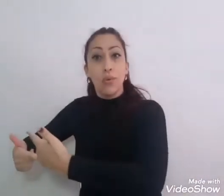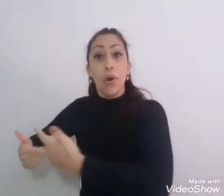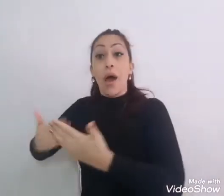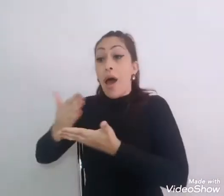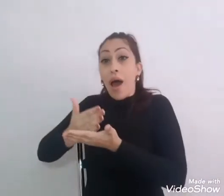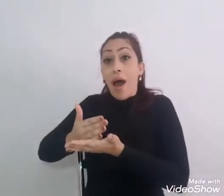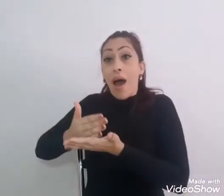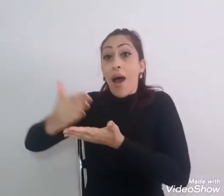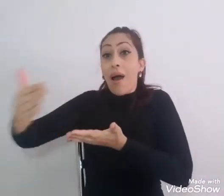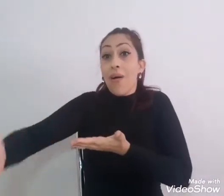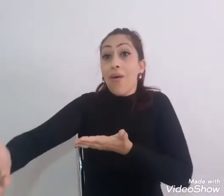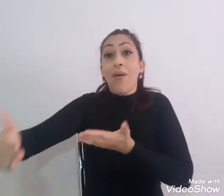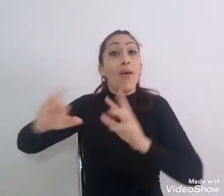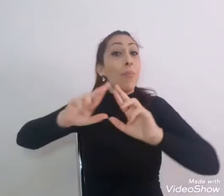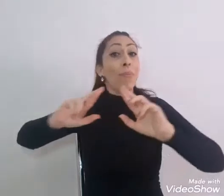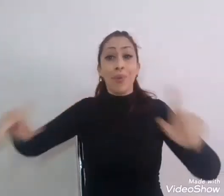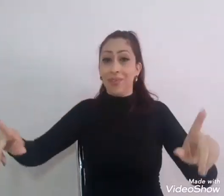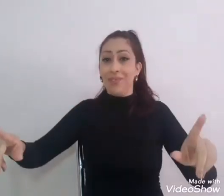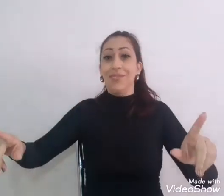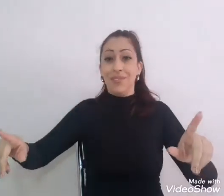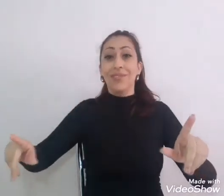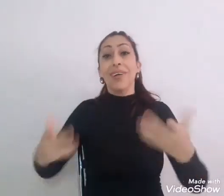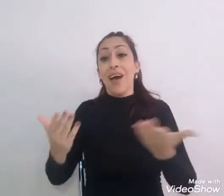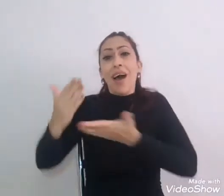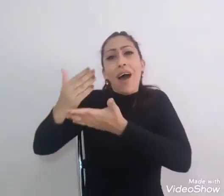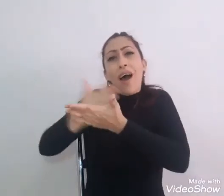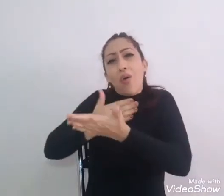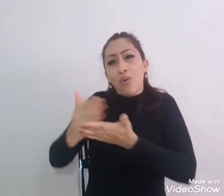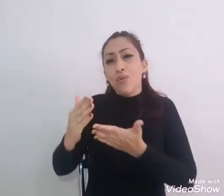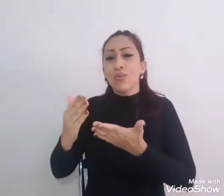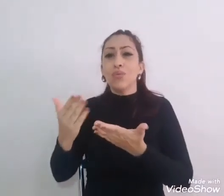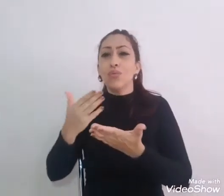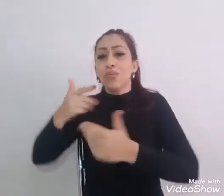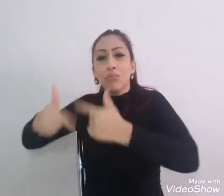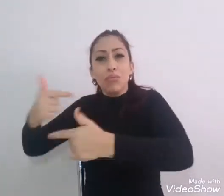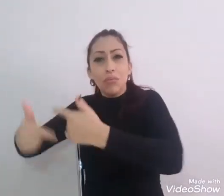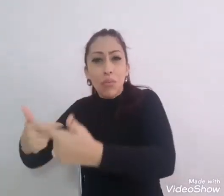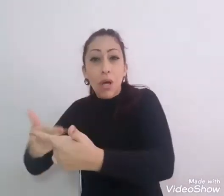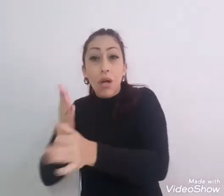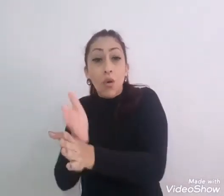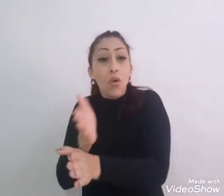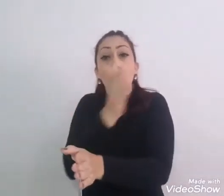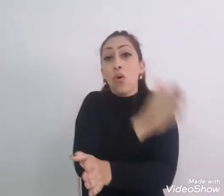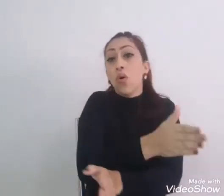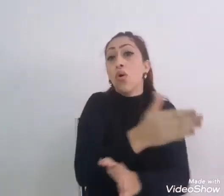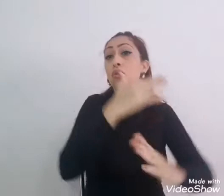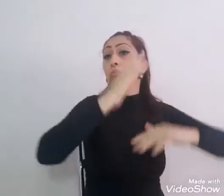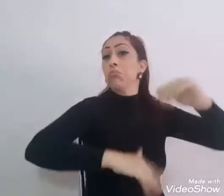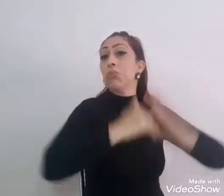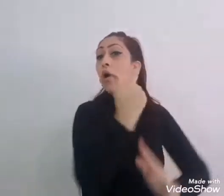dedicar a outras atividades, né? Como a própria metalurgia, que surge aí com o domínio dos metais, do